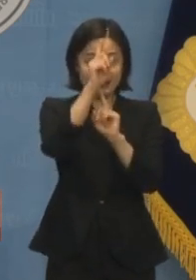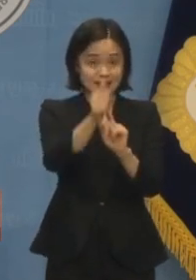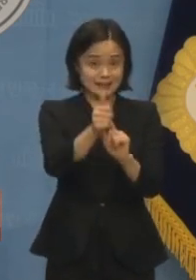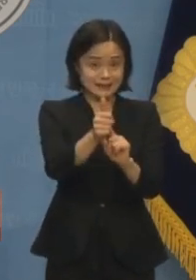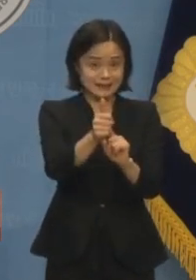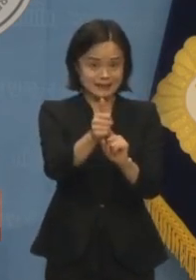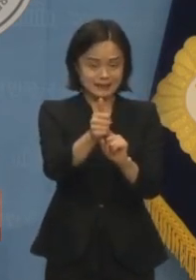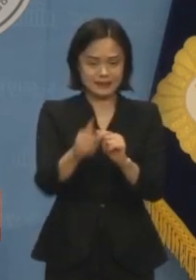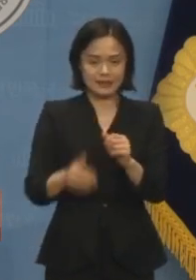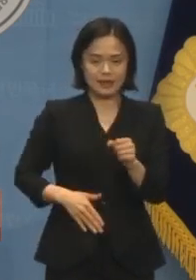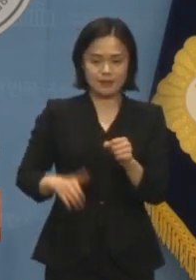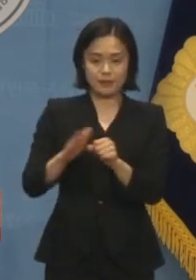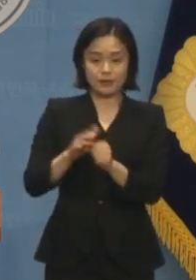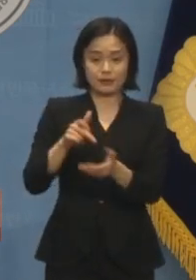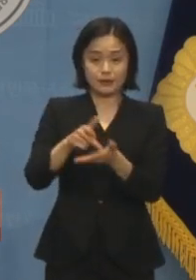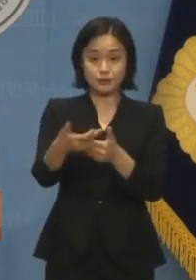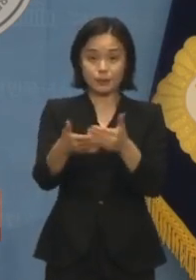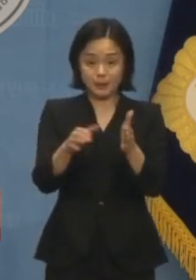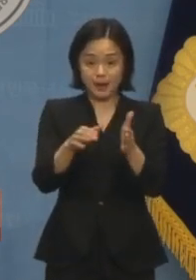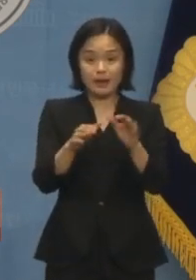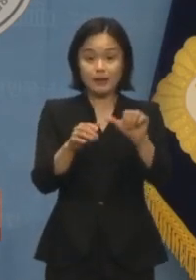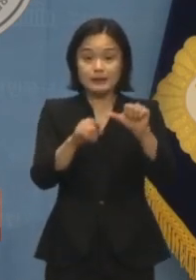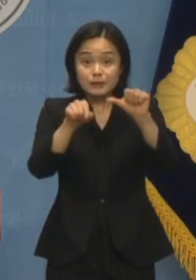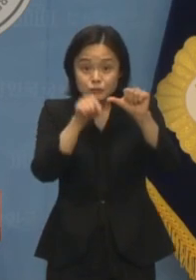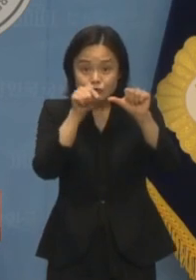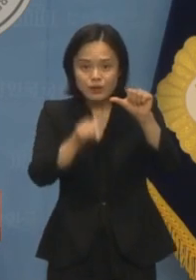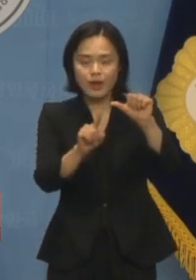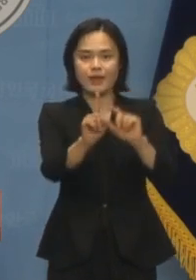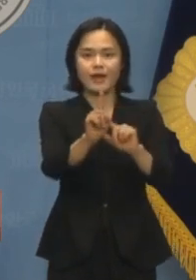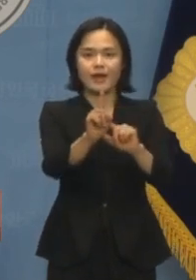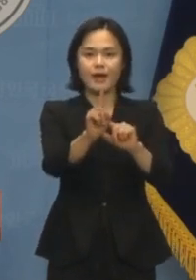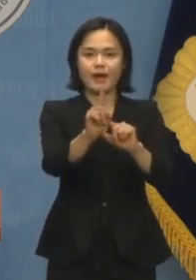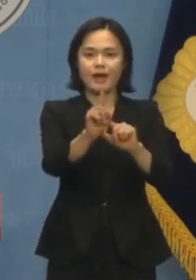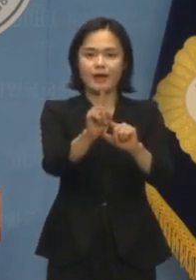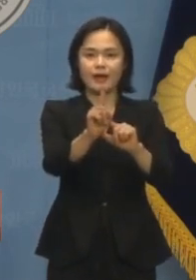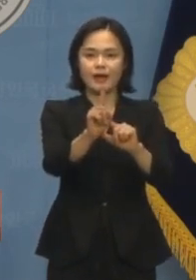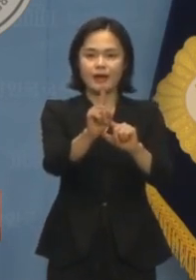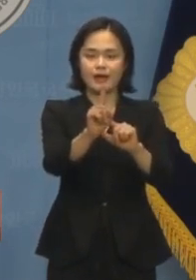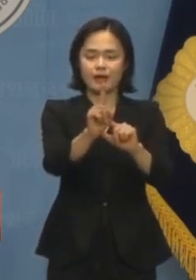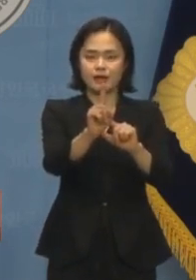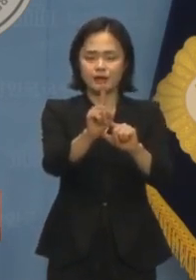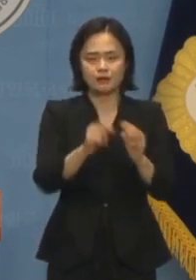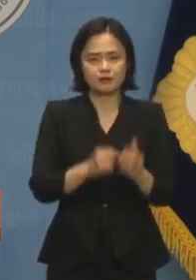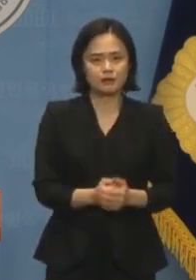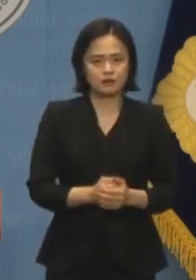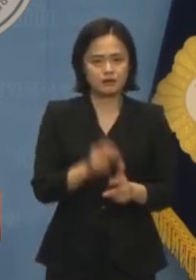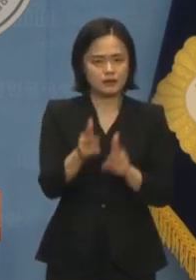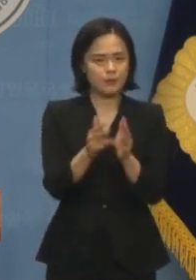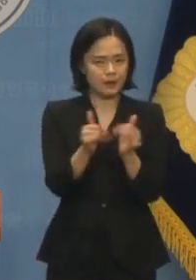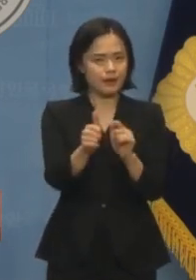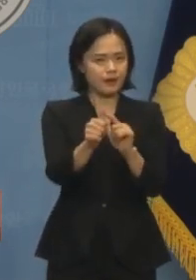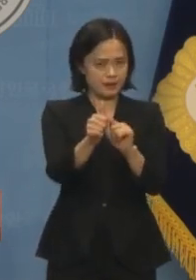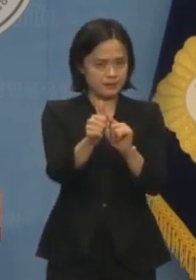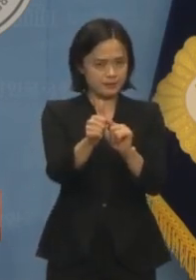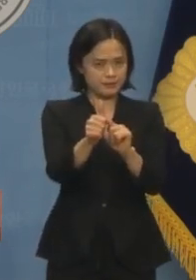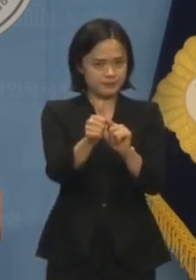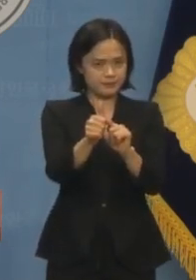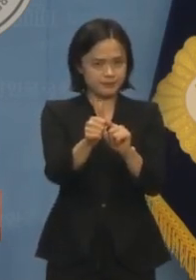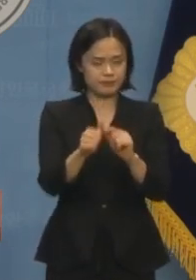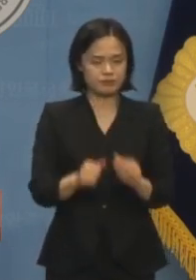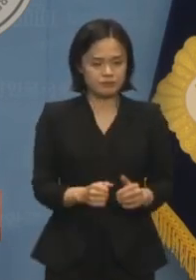멤버 5명 중 한 분입니다. 7월 3일은 제가 기자회견을 통해 김규현 변호사의